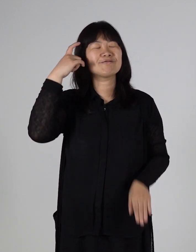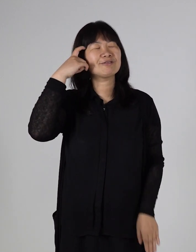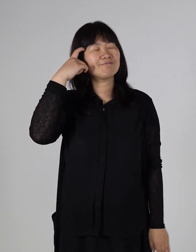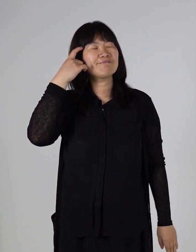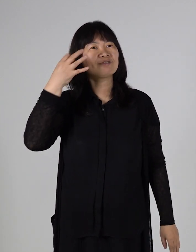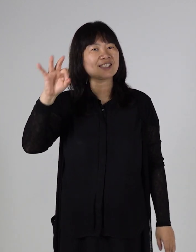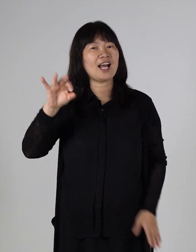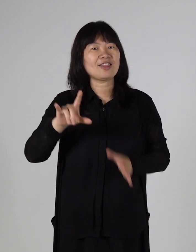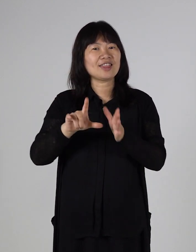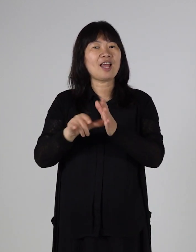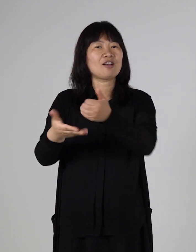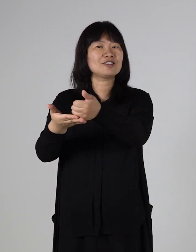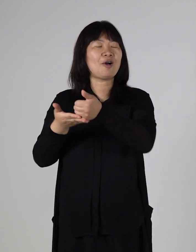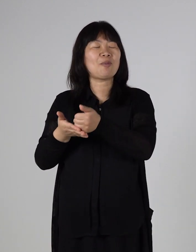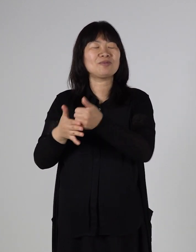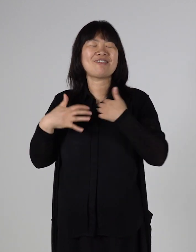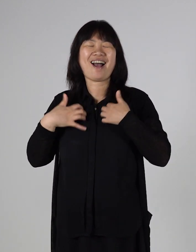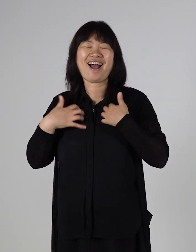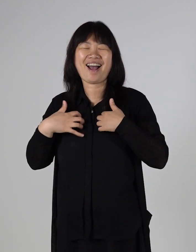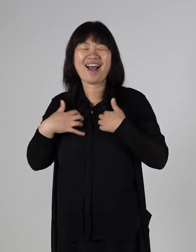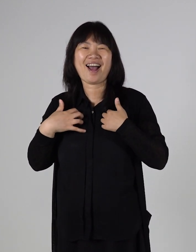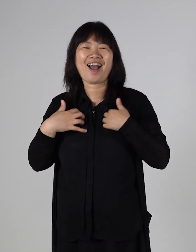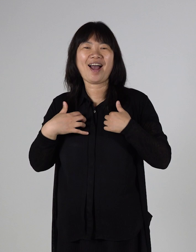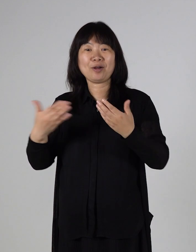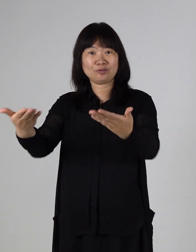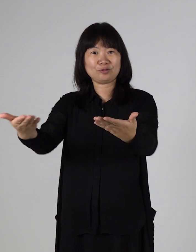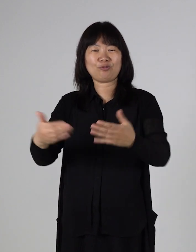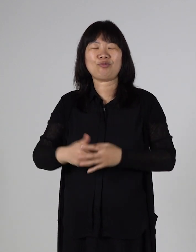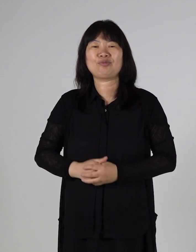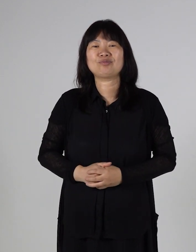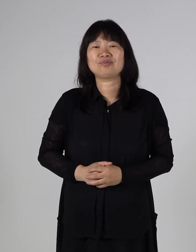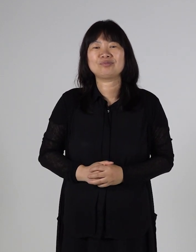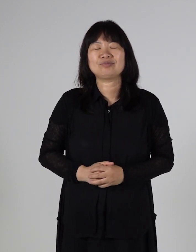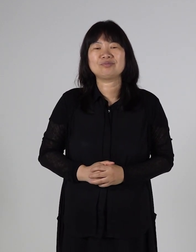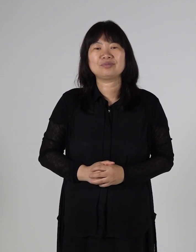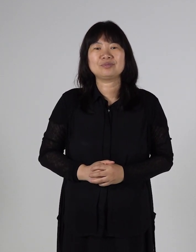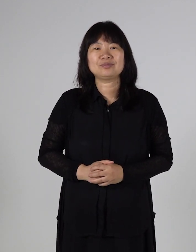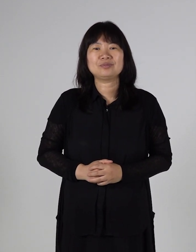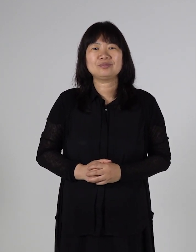때 영접을 해요. 환영을 하고, 그렇죠?